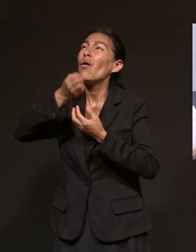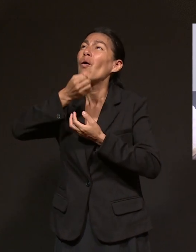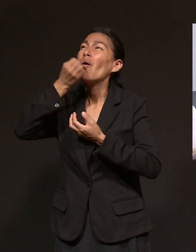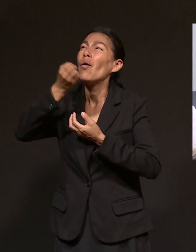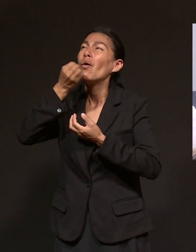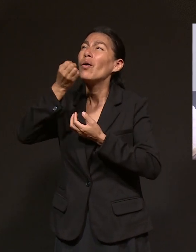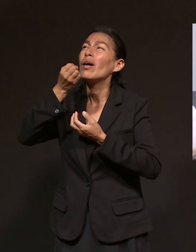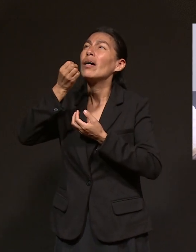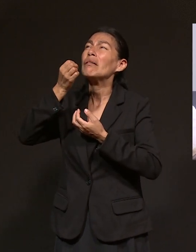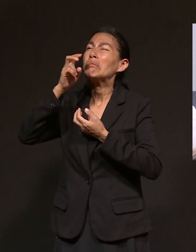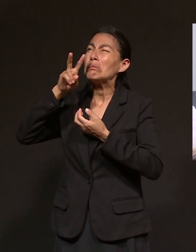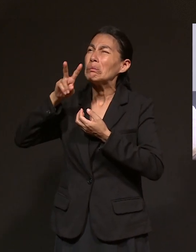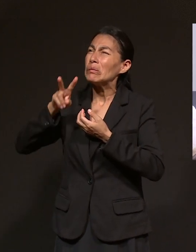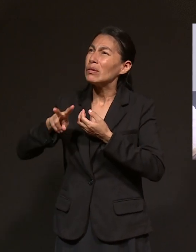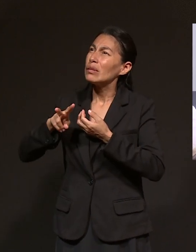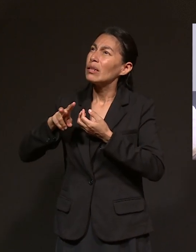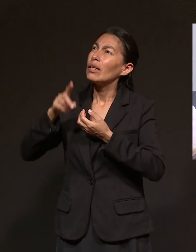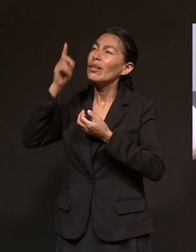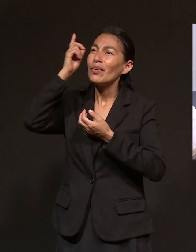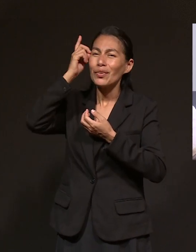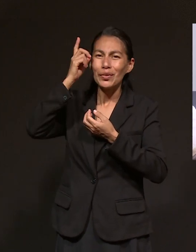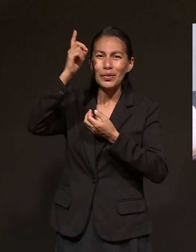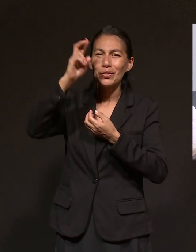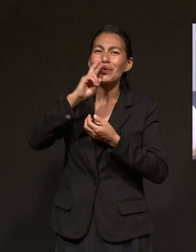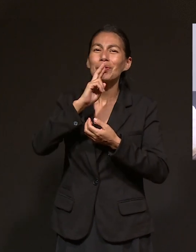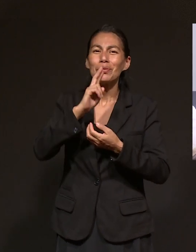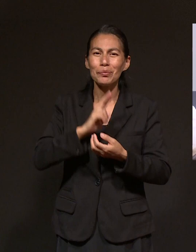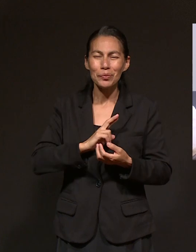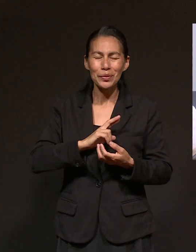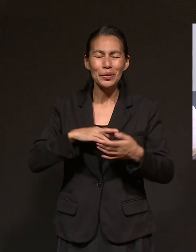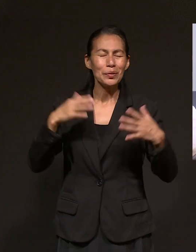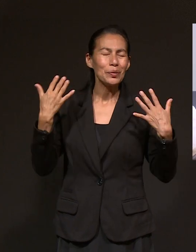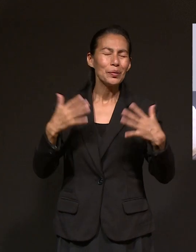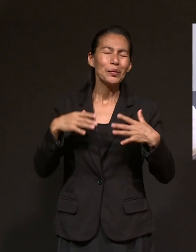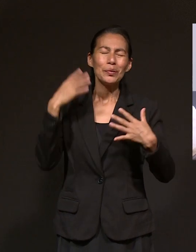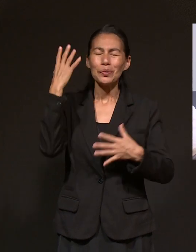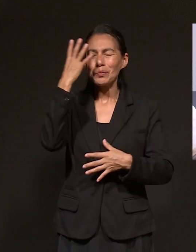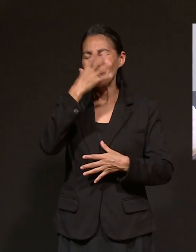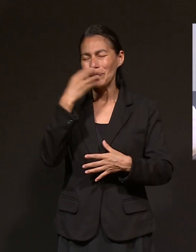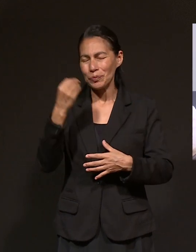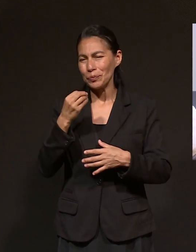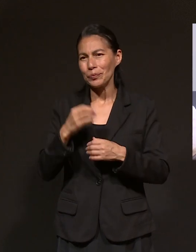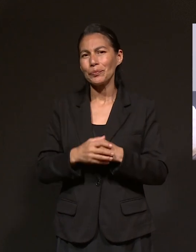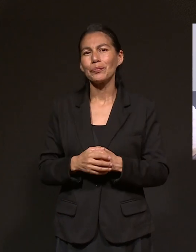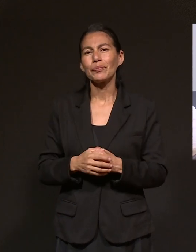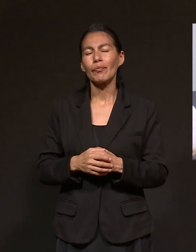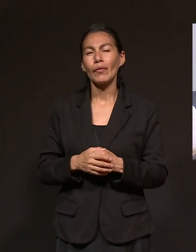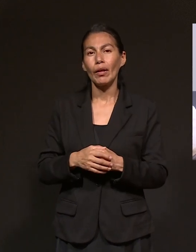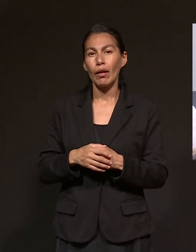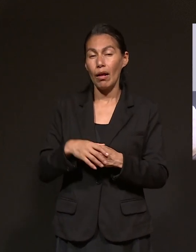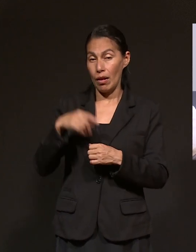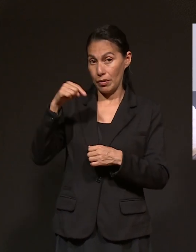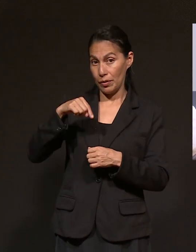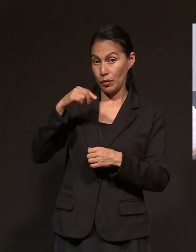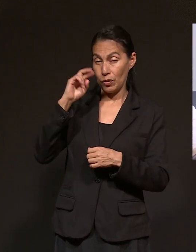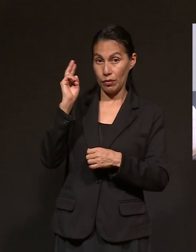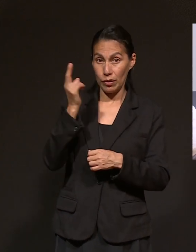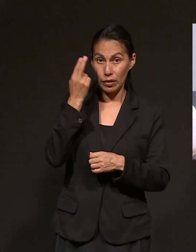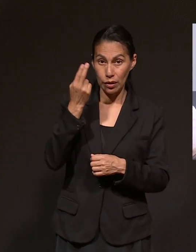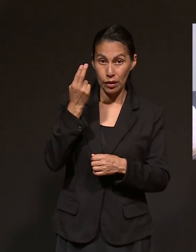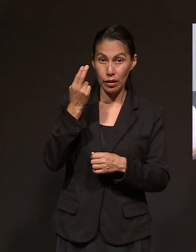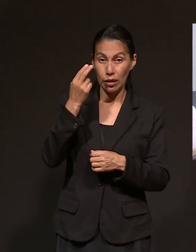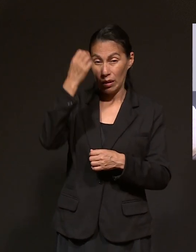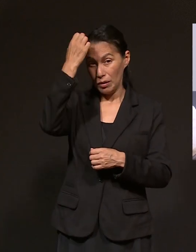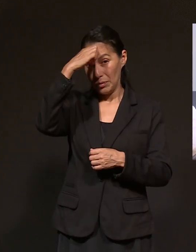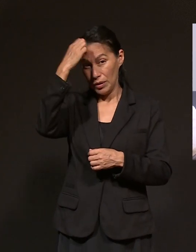Dios responde. Amén. Dios responde. Después de esa experiencia aquí